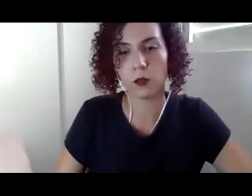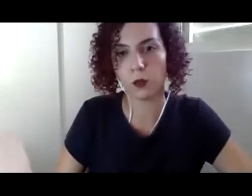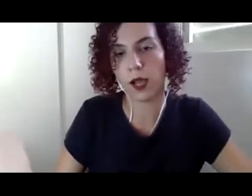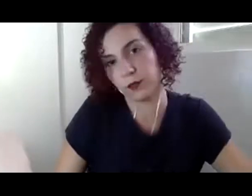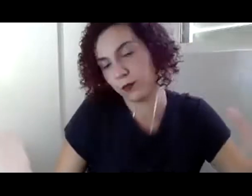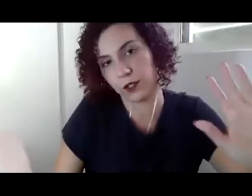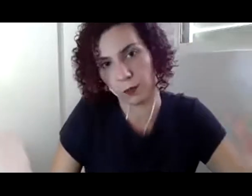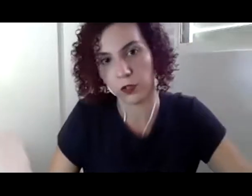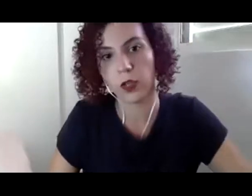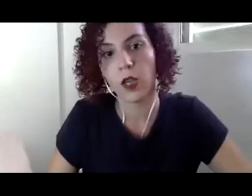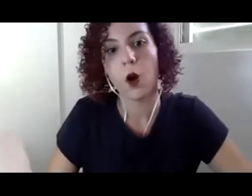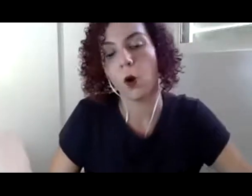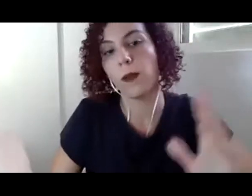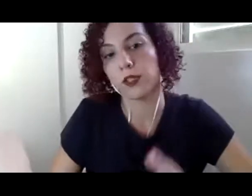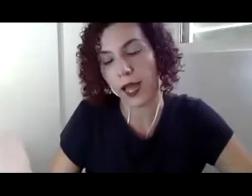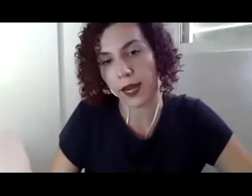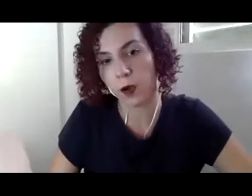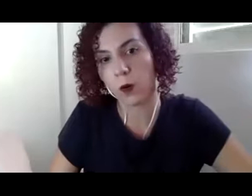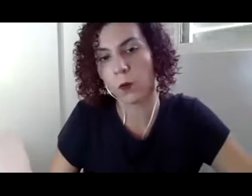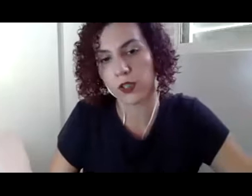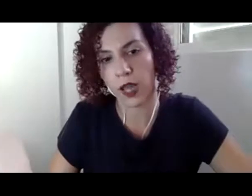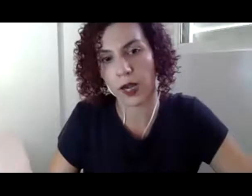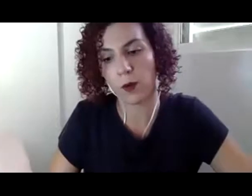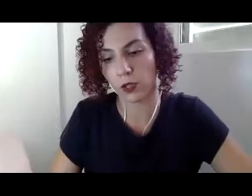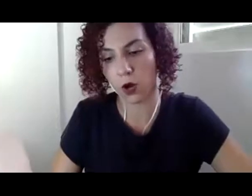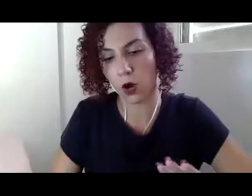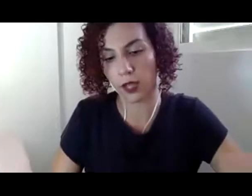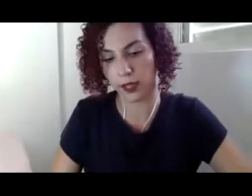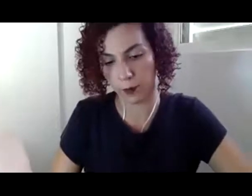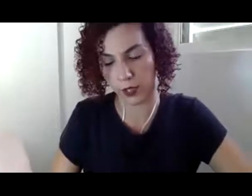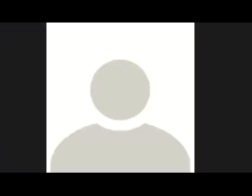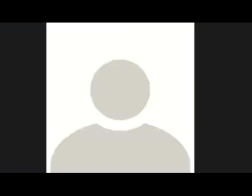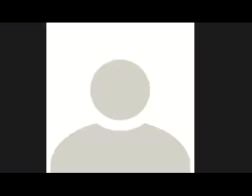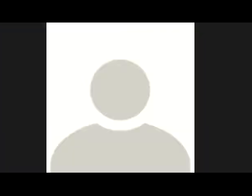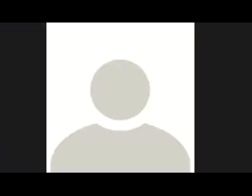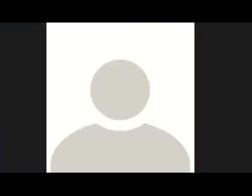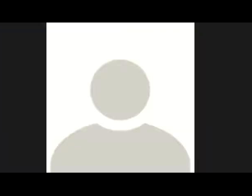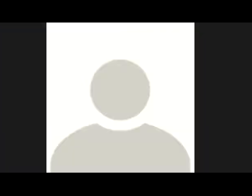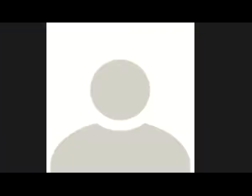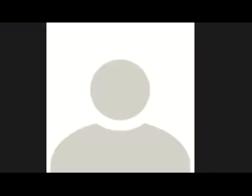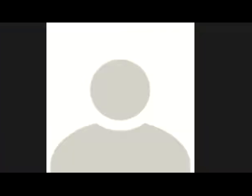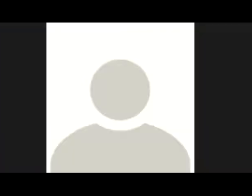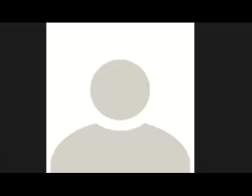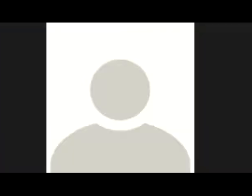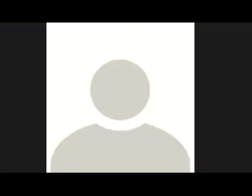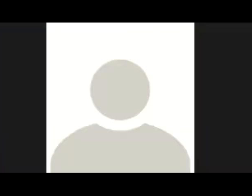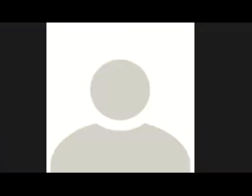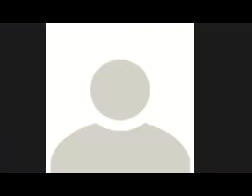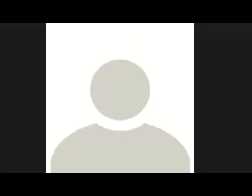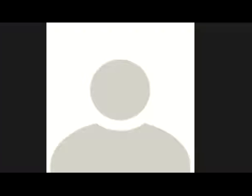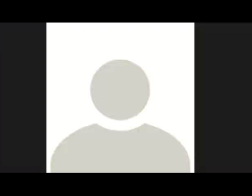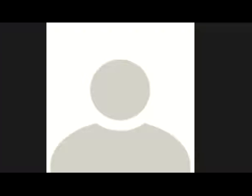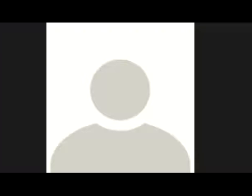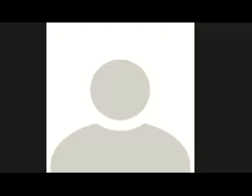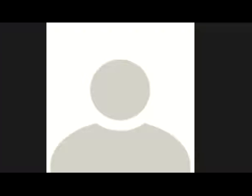isso, Elô? Aí você pode... Ou o bacharel é A só licenciatura te intérprete. dá só